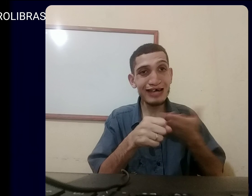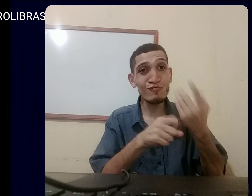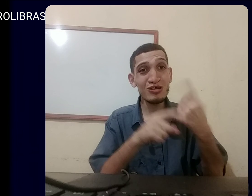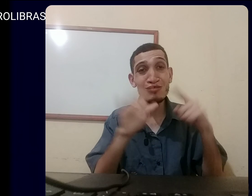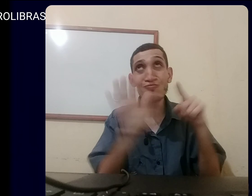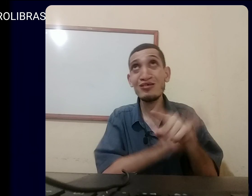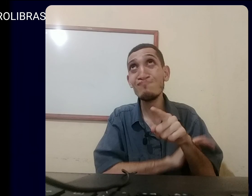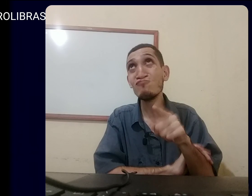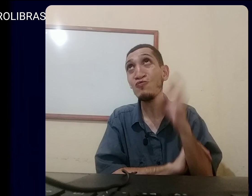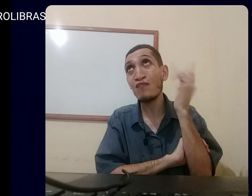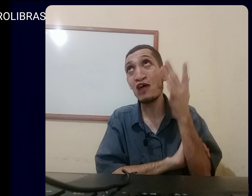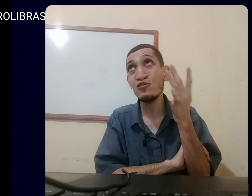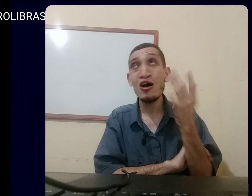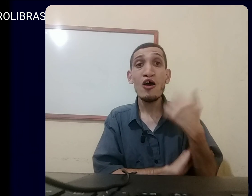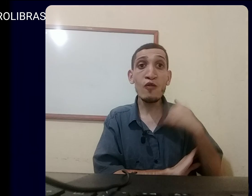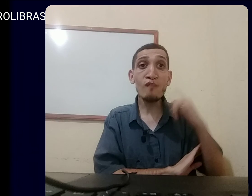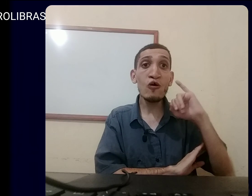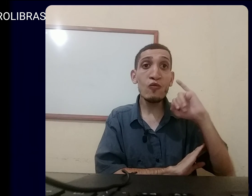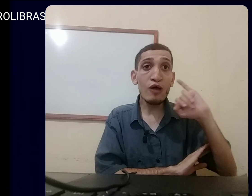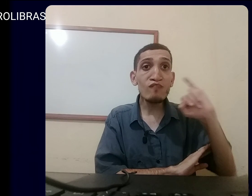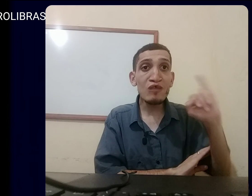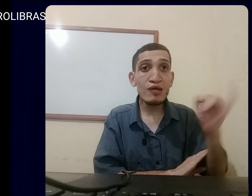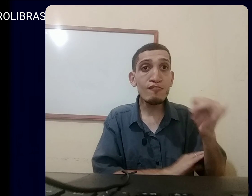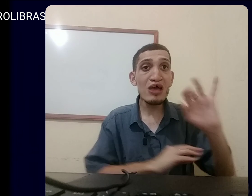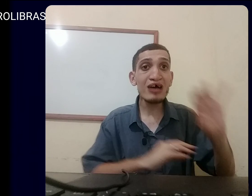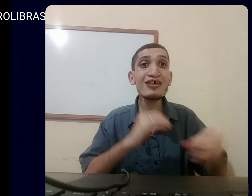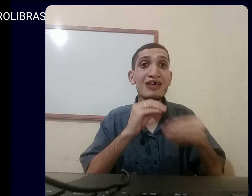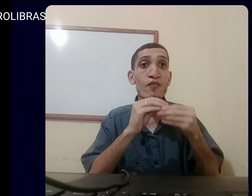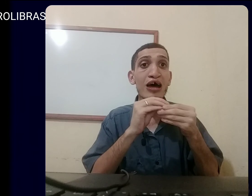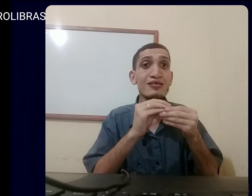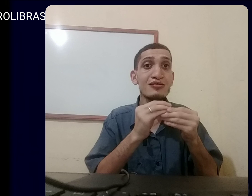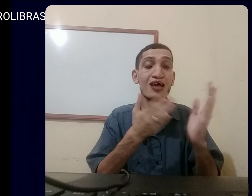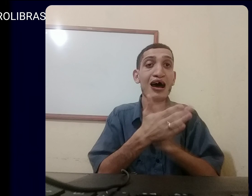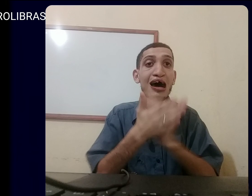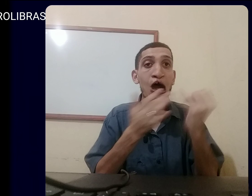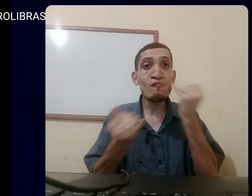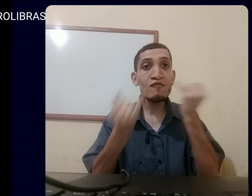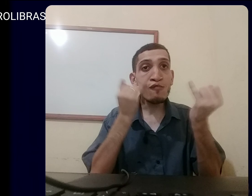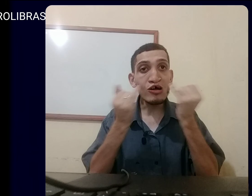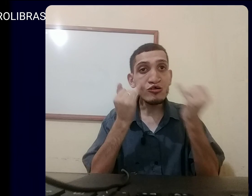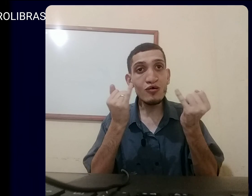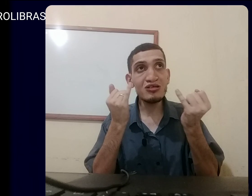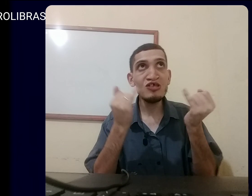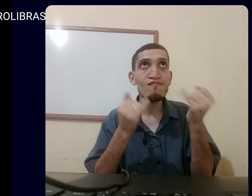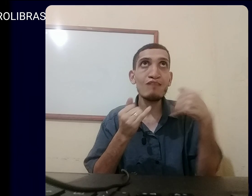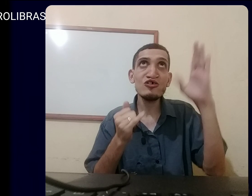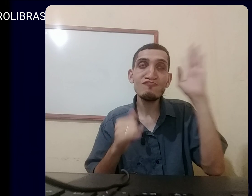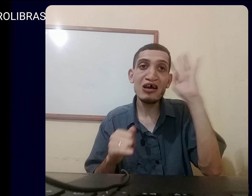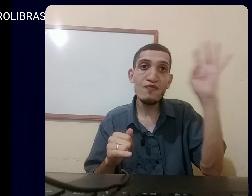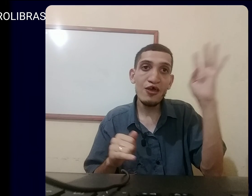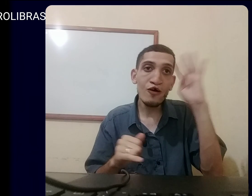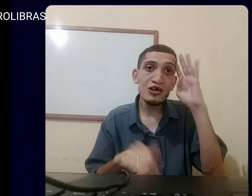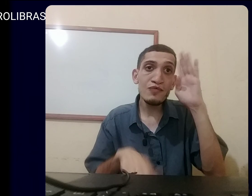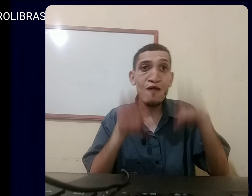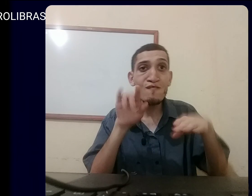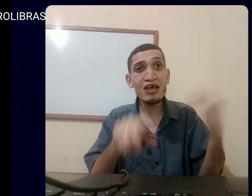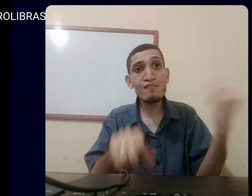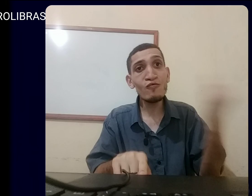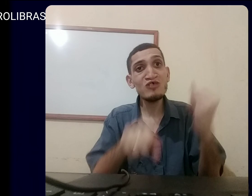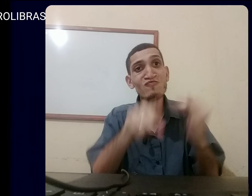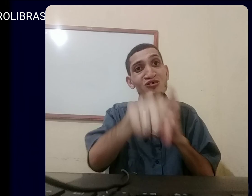avançado, esse é um ensino muito fácil, só para poder apresentar, assim, algumas informações de parte mais teórica,